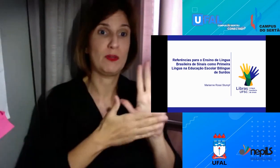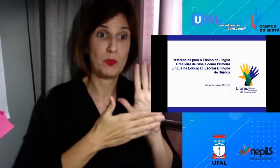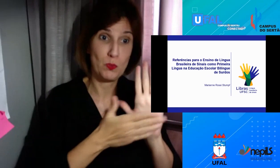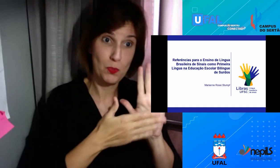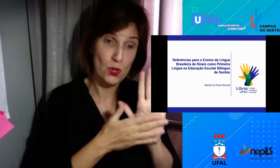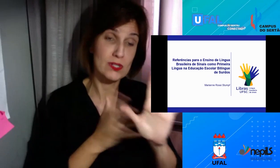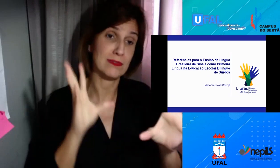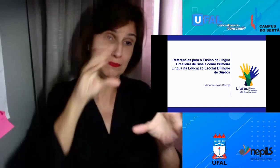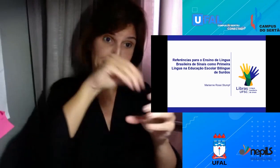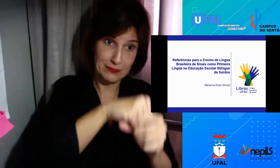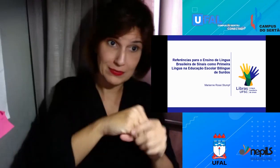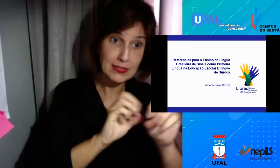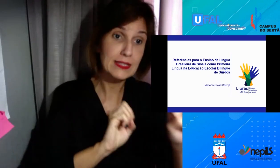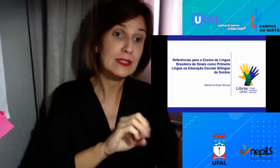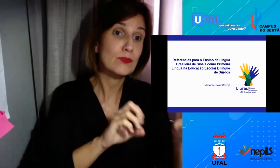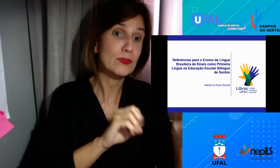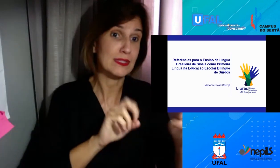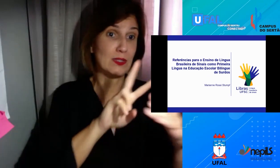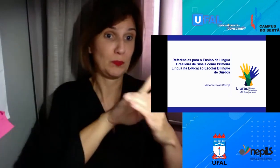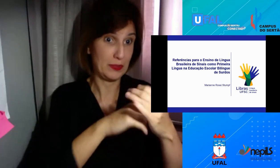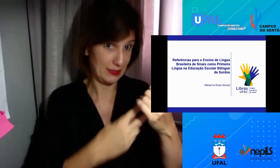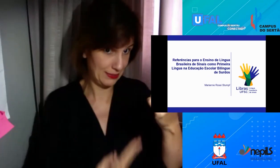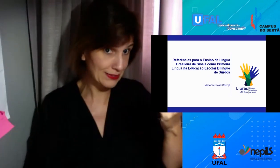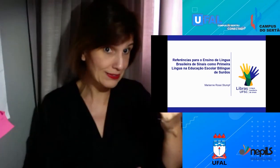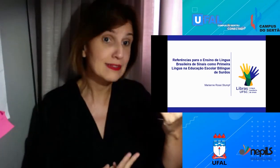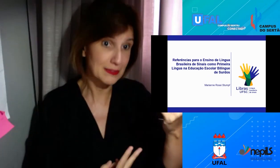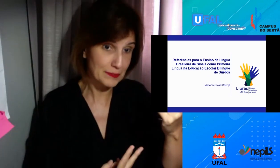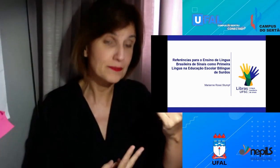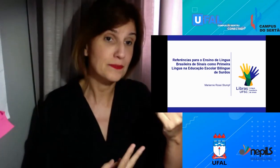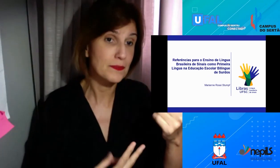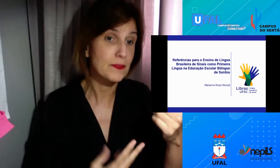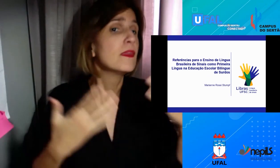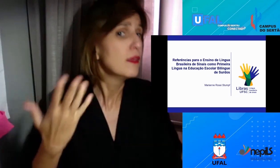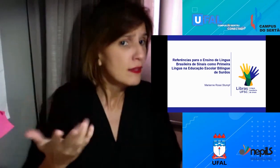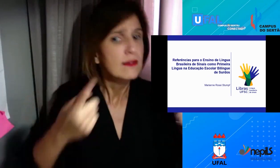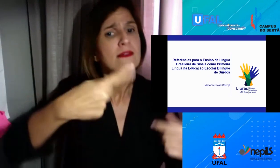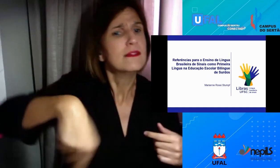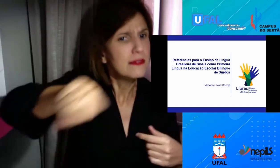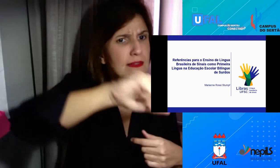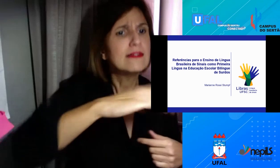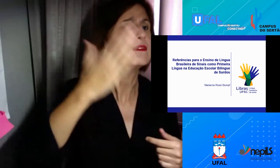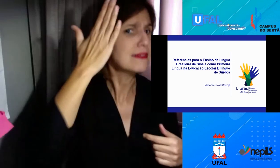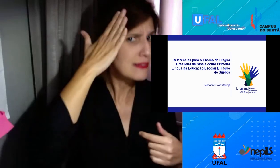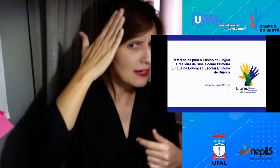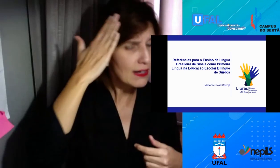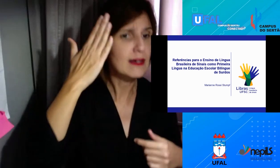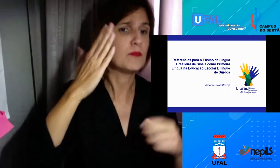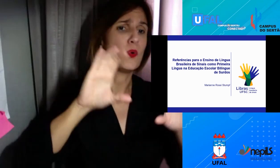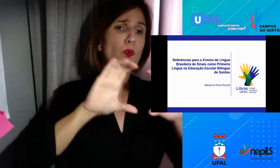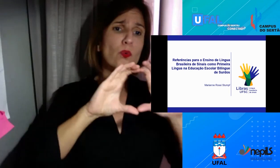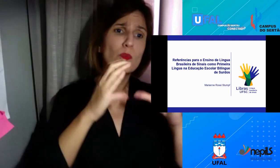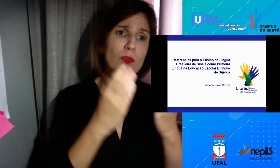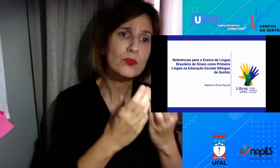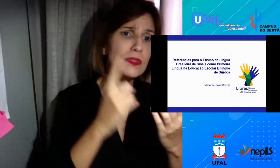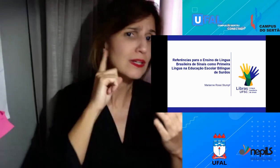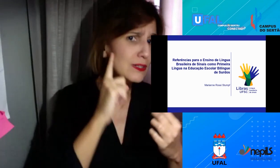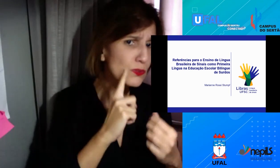possam repensar, refletir e compreender a respeito dessa proposta que deve fazer parte da educação bilíngue.